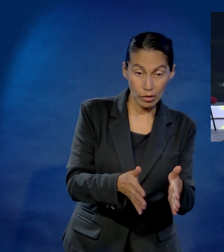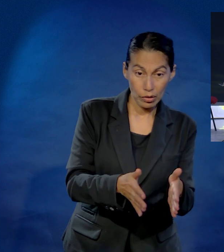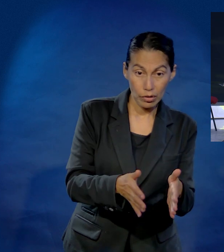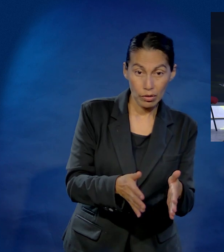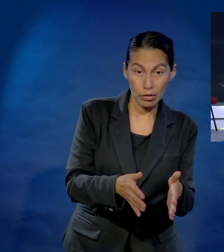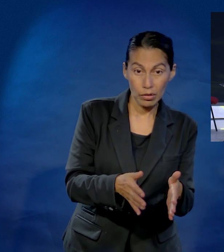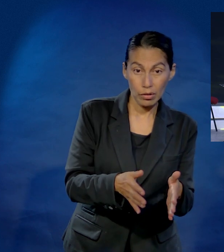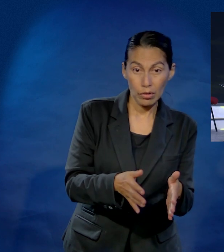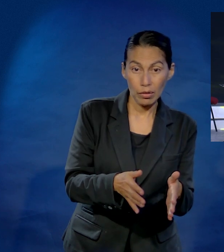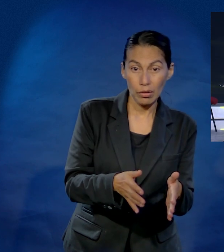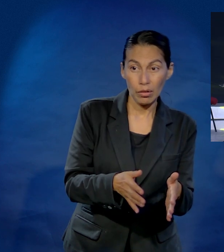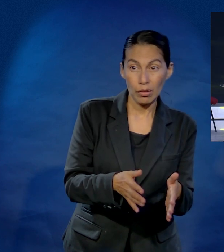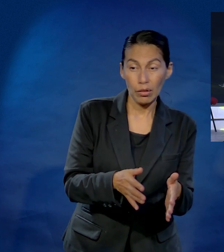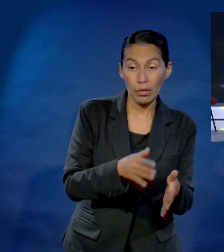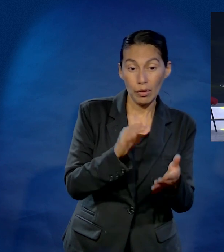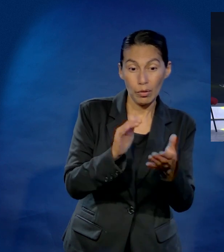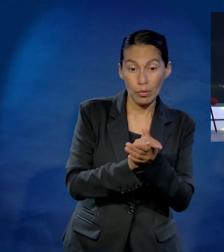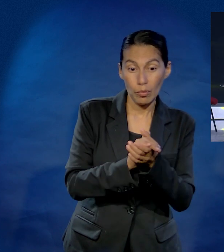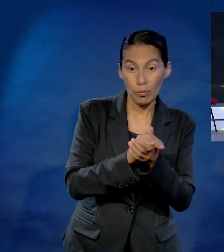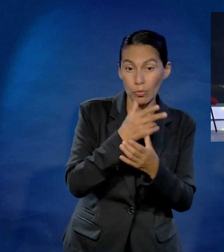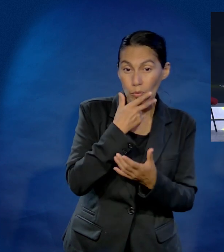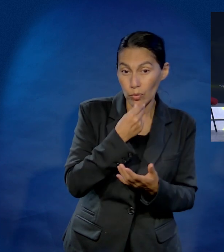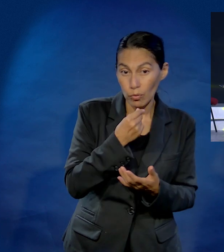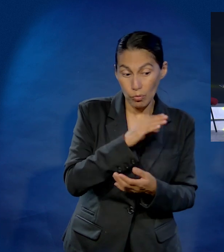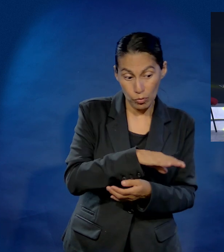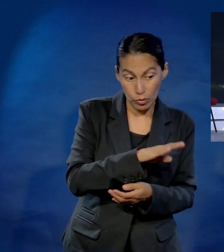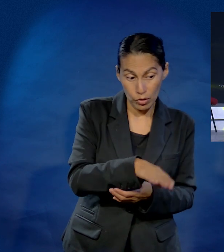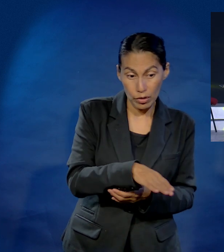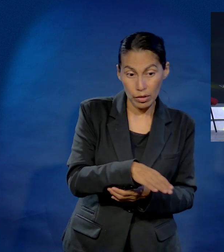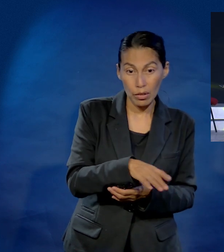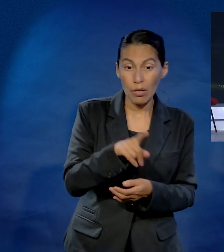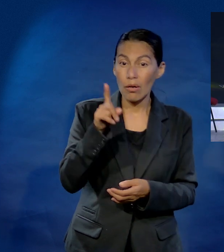sensación de tristeza muy profunda.